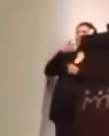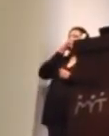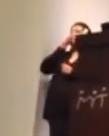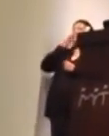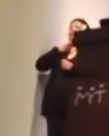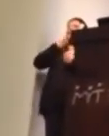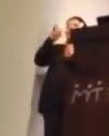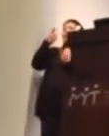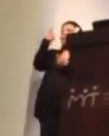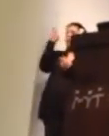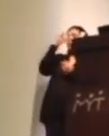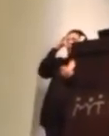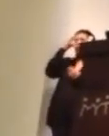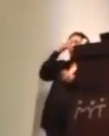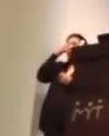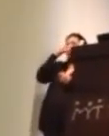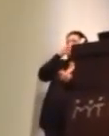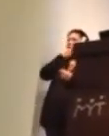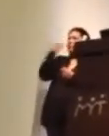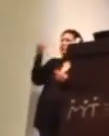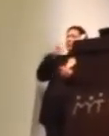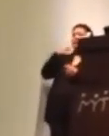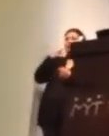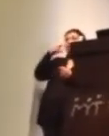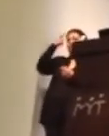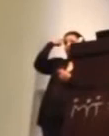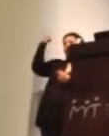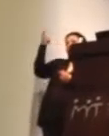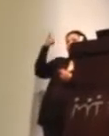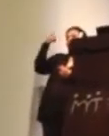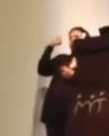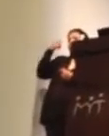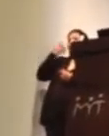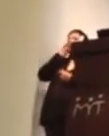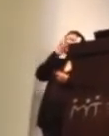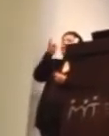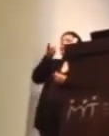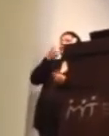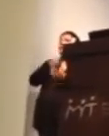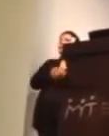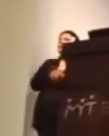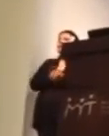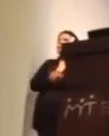una orden muy simple y se les tiene que repetir.